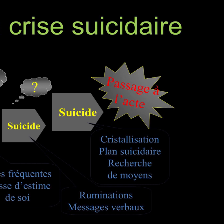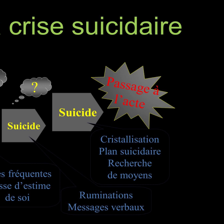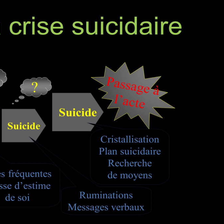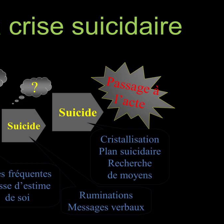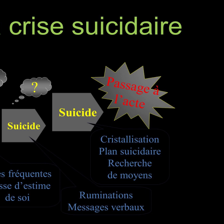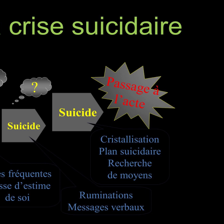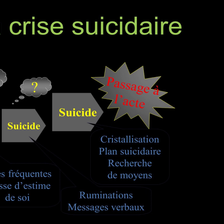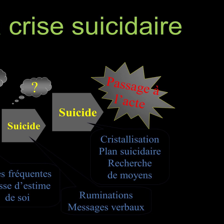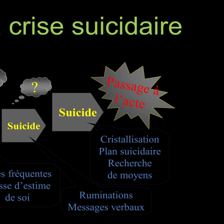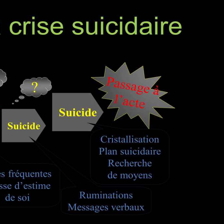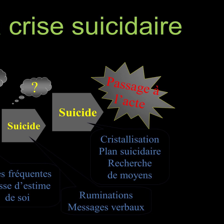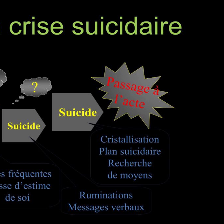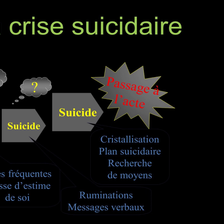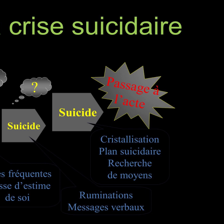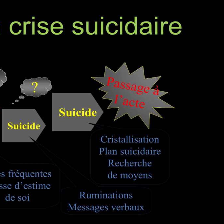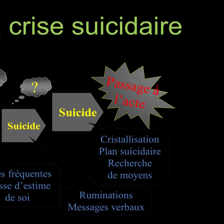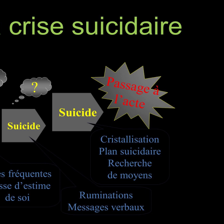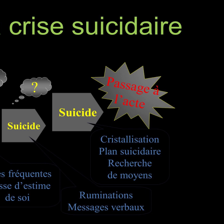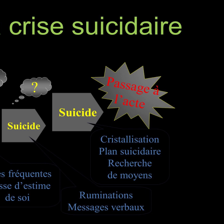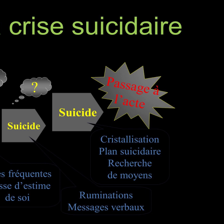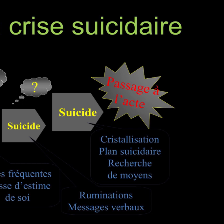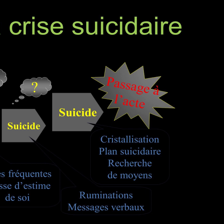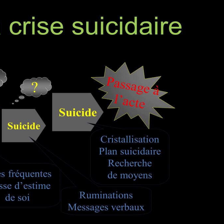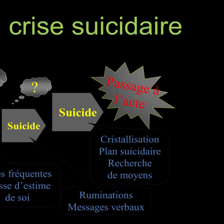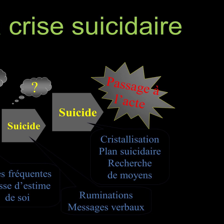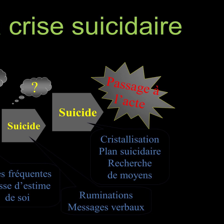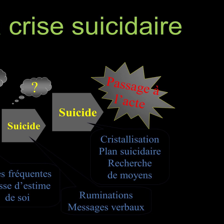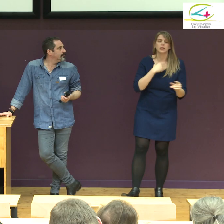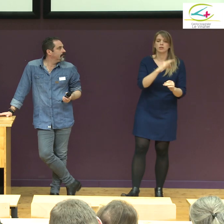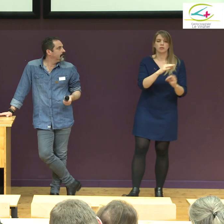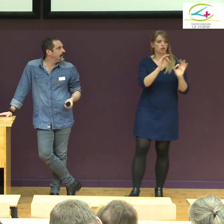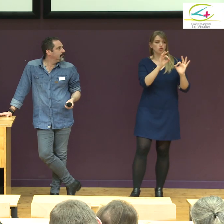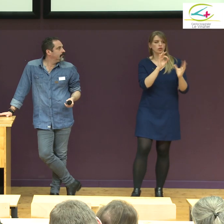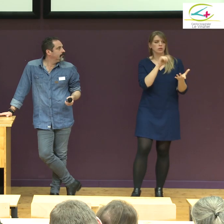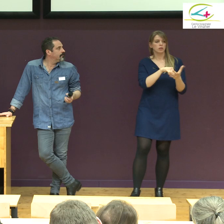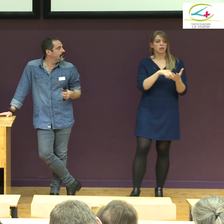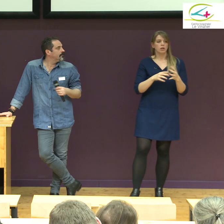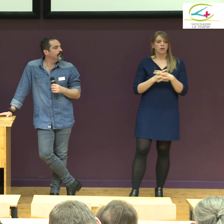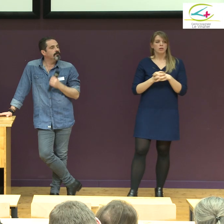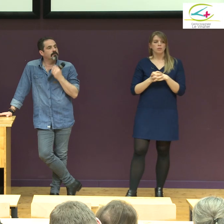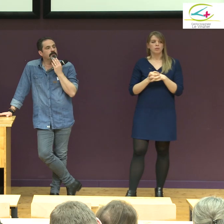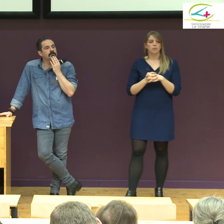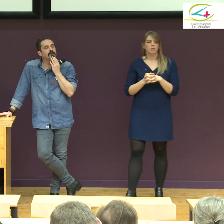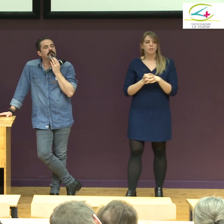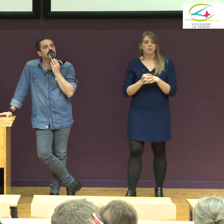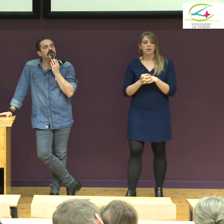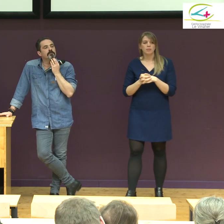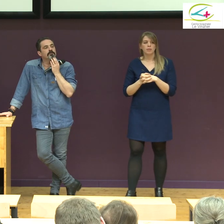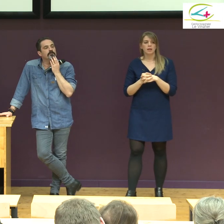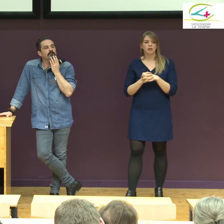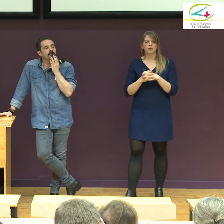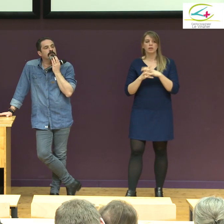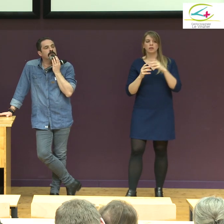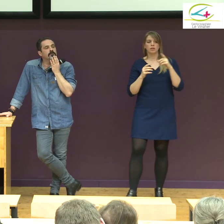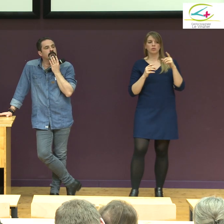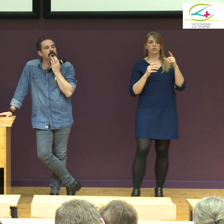nous. Je pense qu'il y a d'autres en France, j'espère. Il y a l'AS, merci. Donc il y a ça sur la métropole. Et c'est vrai que voilà, c'est des choses...